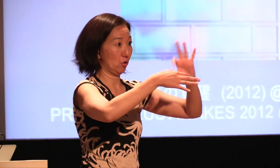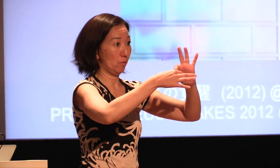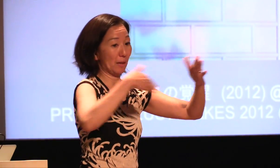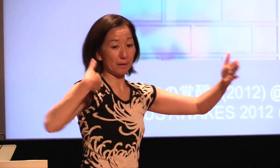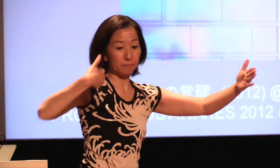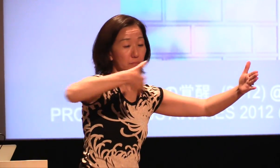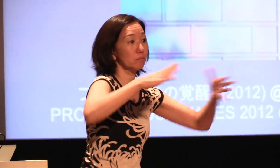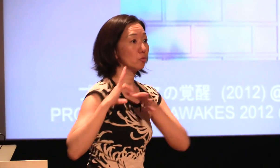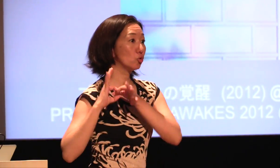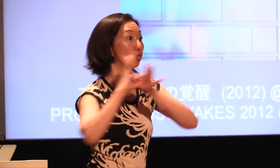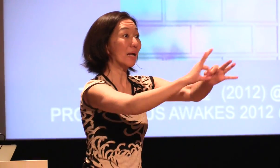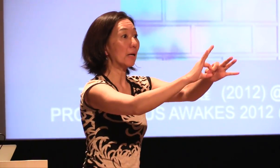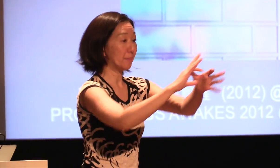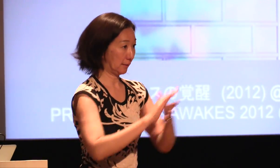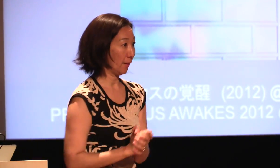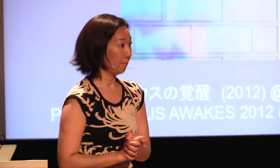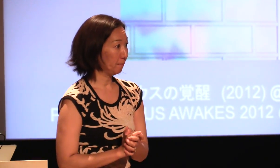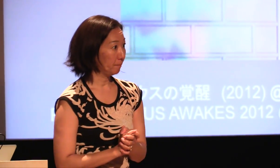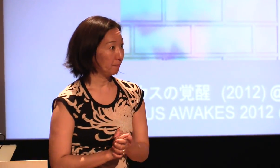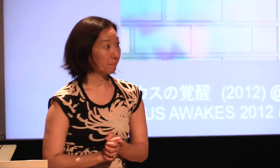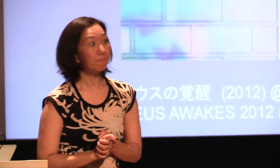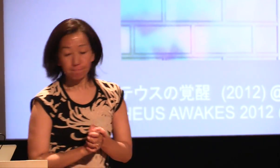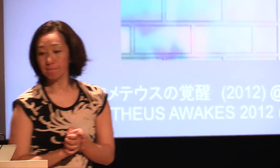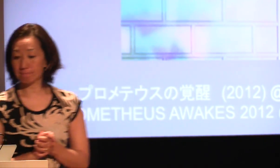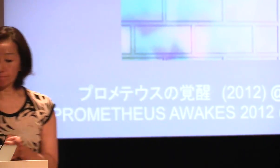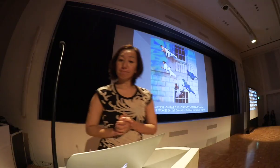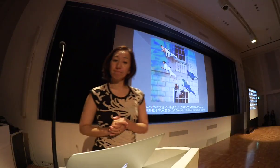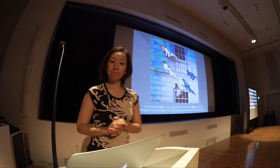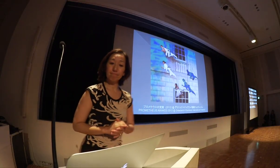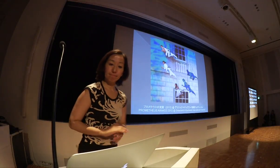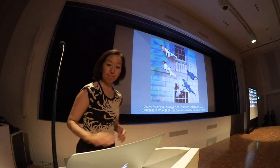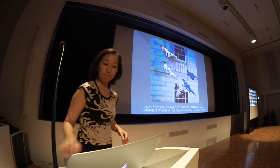オリンピック・パラリンピックまでそれがずっと続けられました。